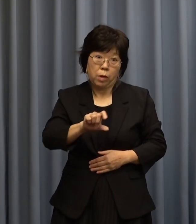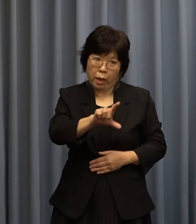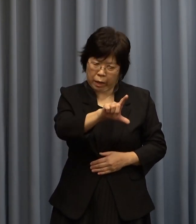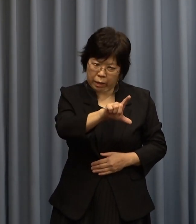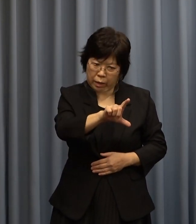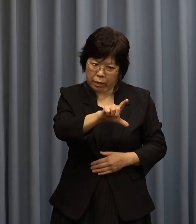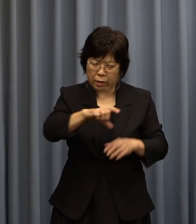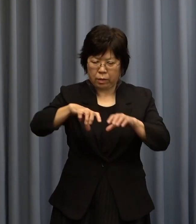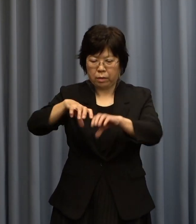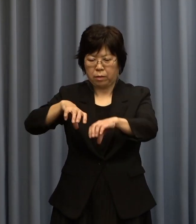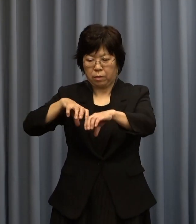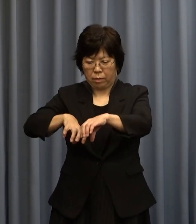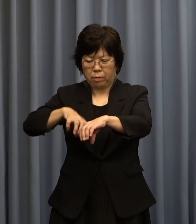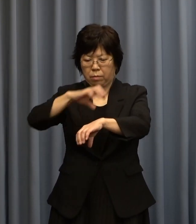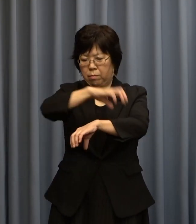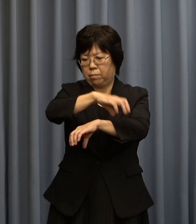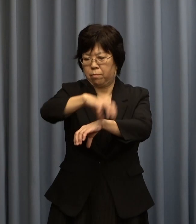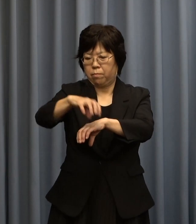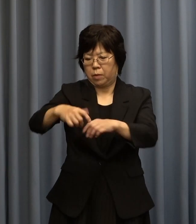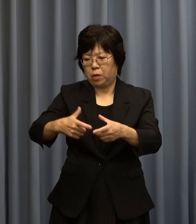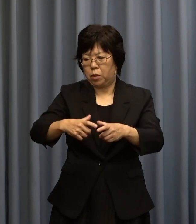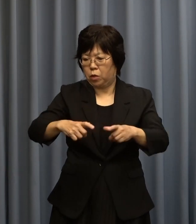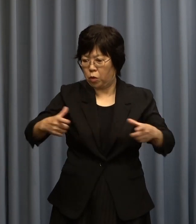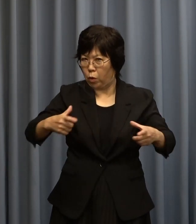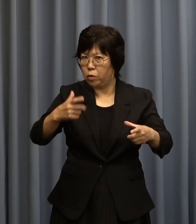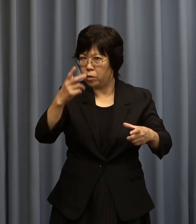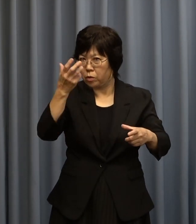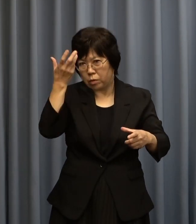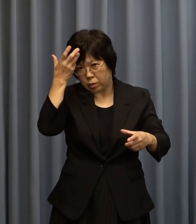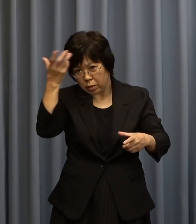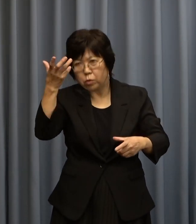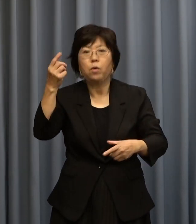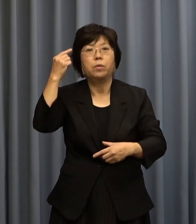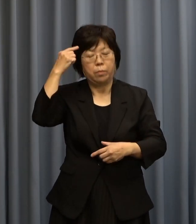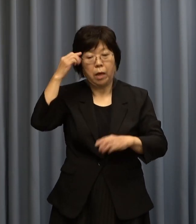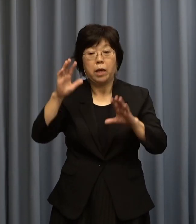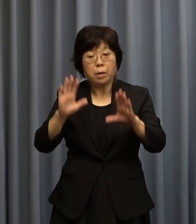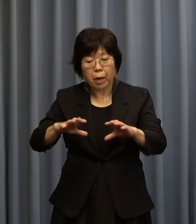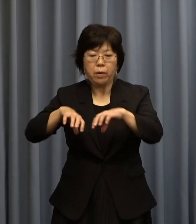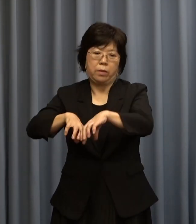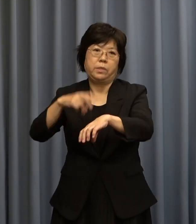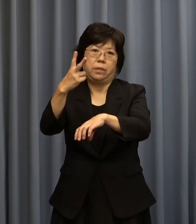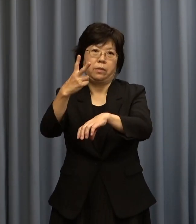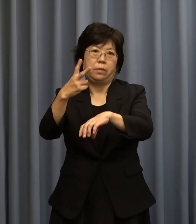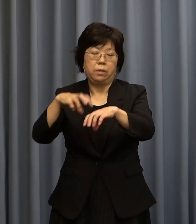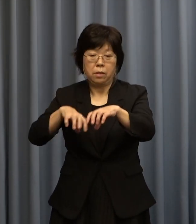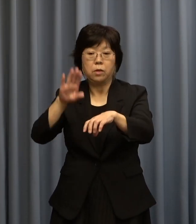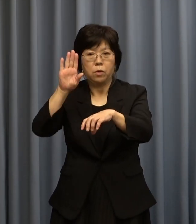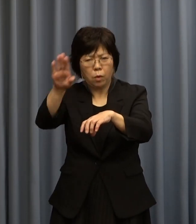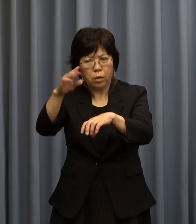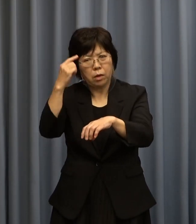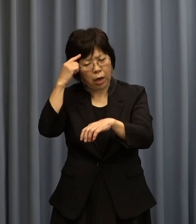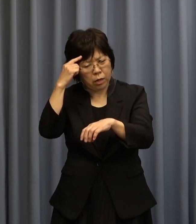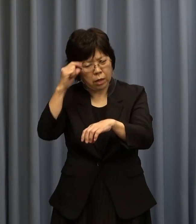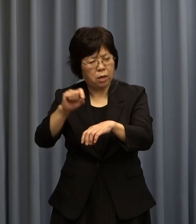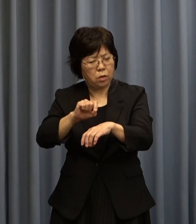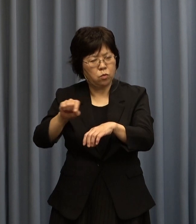措置の拡大をすることについてが2点目であります。から3点目は、本当はお示しできるといいんですけれども、